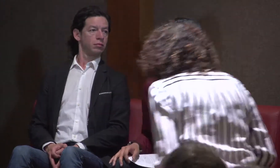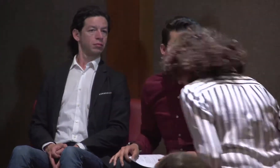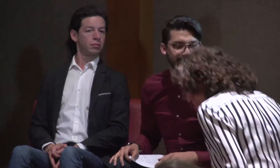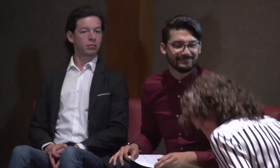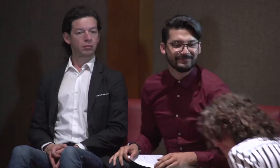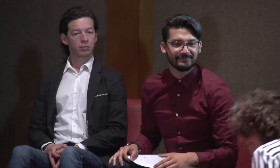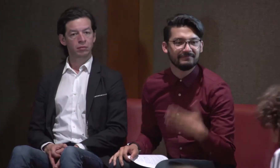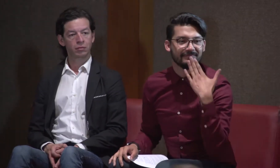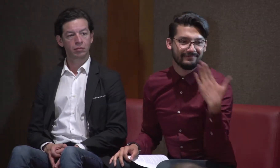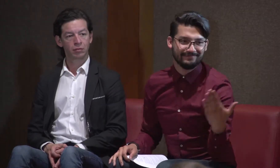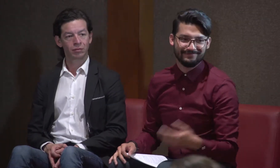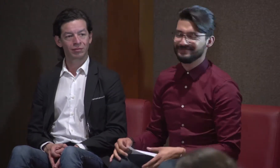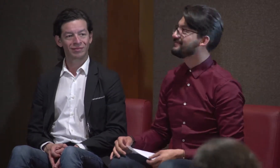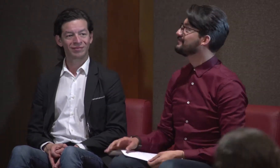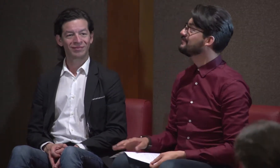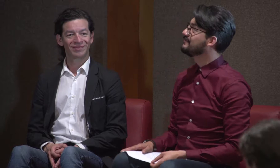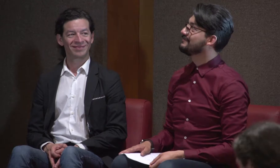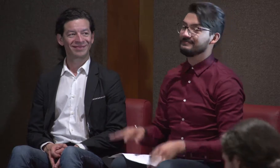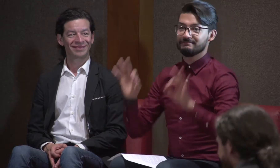Doctora Ángela, usted podría… Gracias, muy amable.